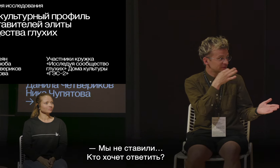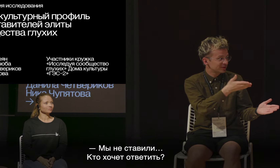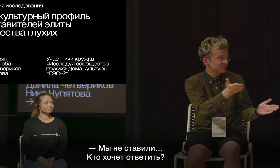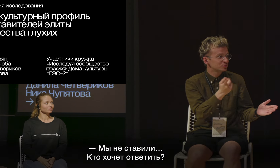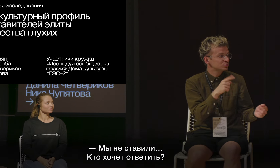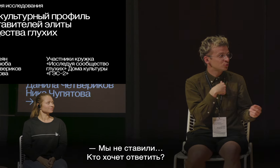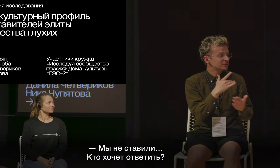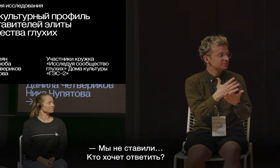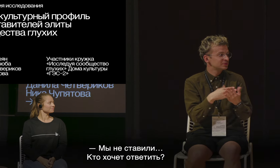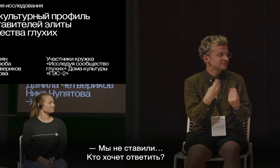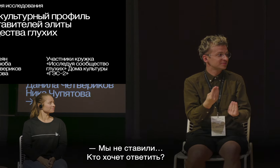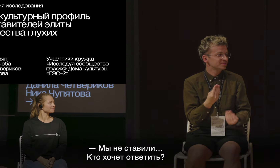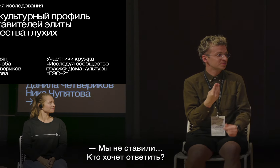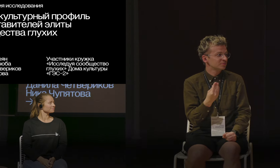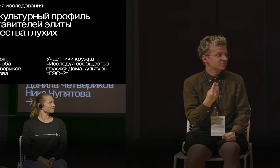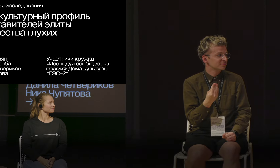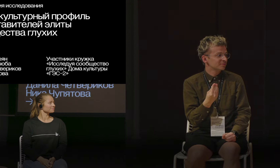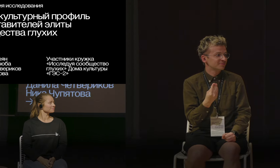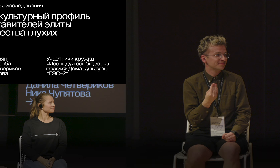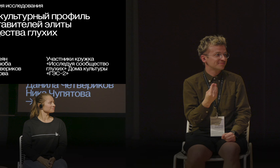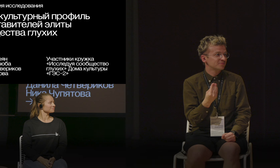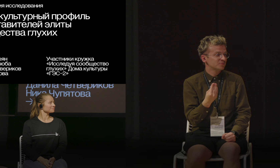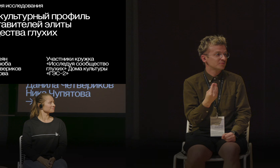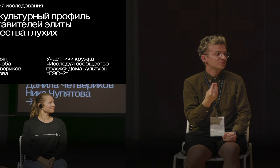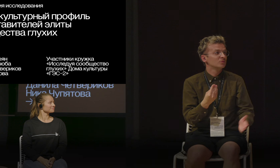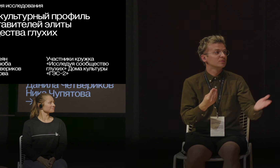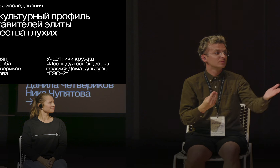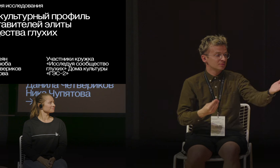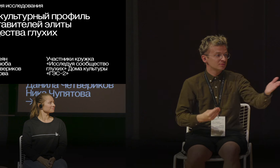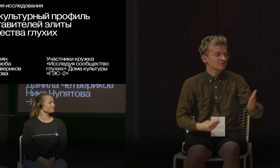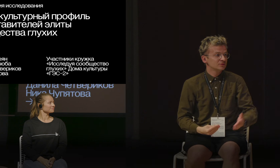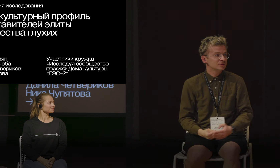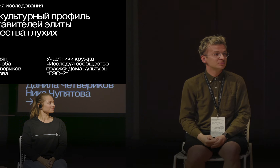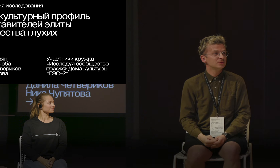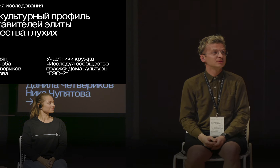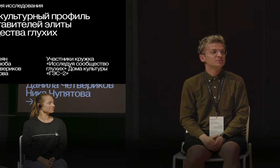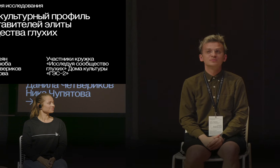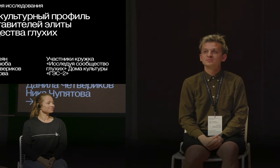Кто хочет ответить? Отвечайте вы тогда. И сразу, был ли